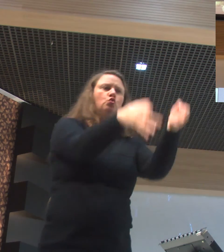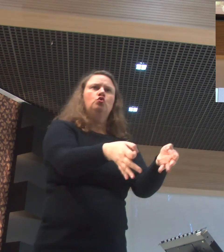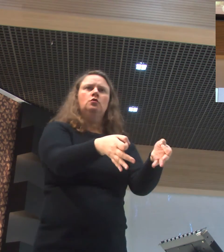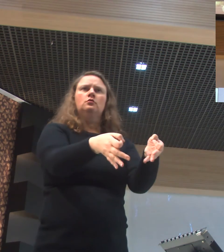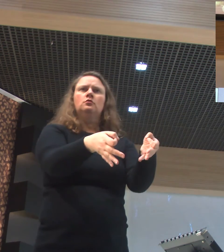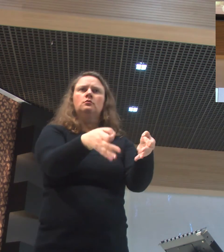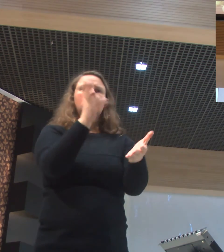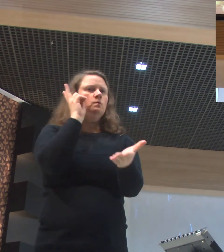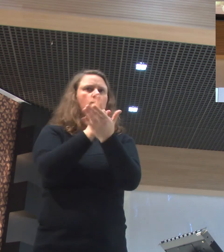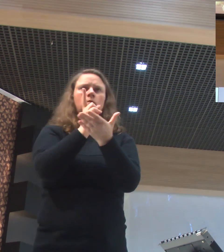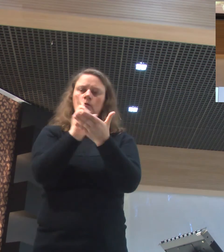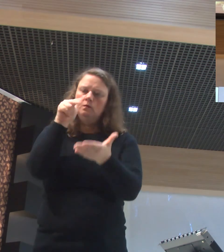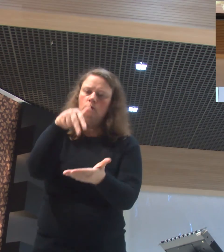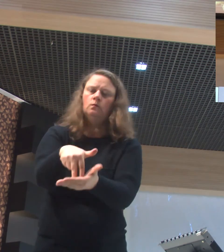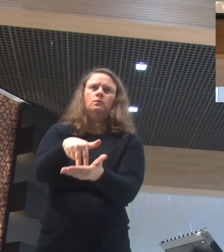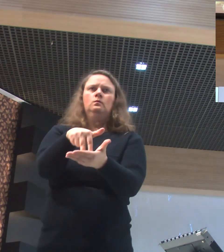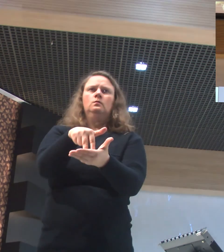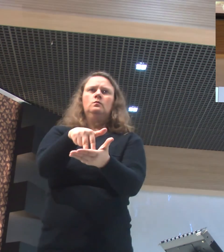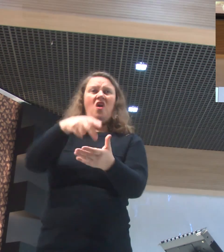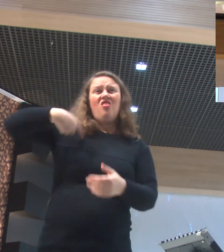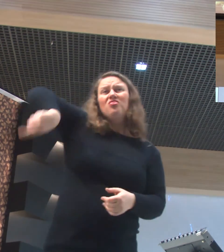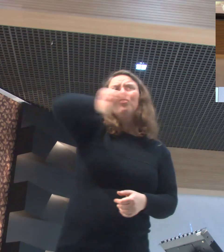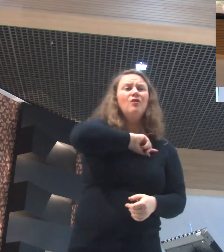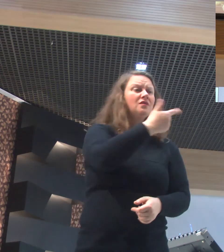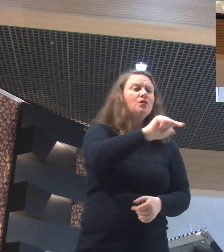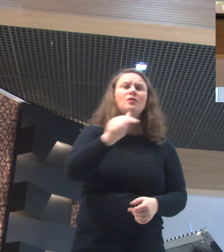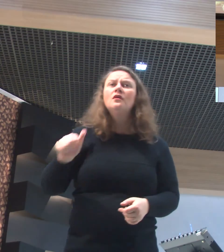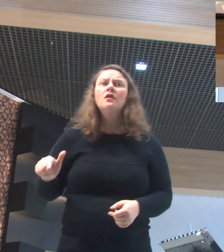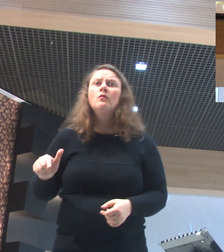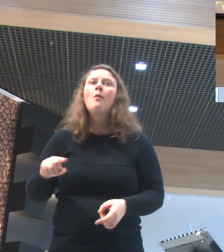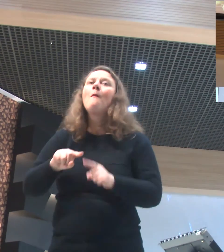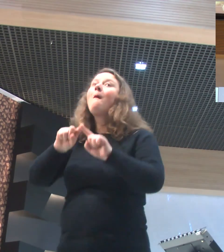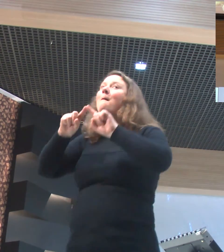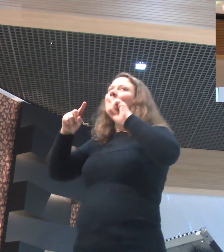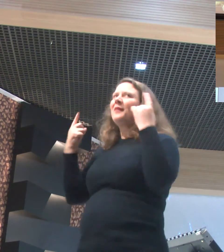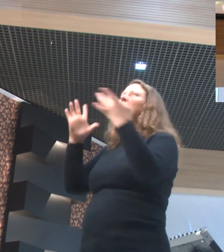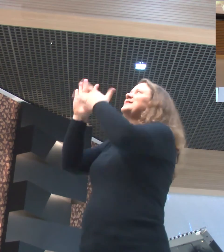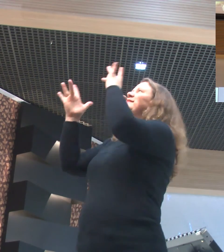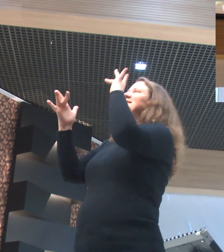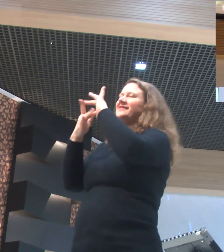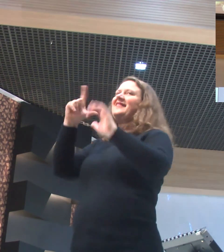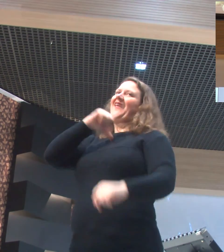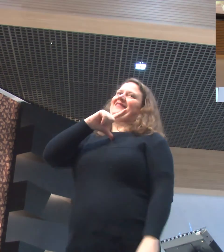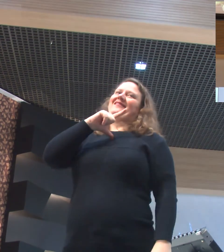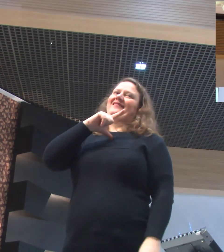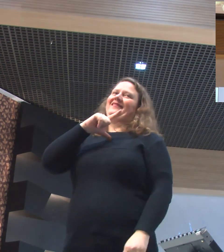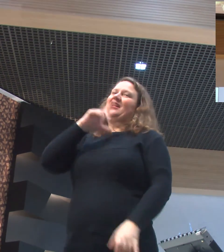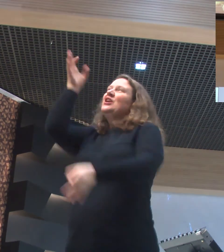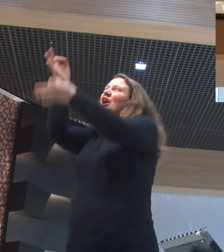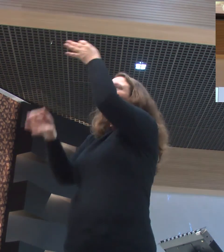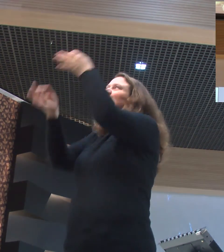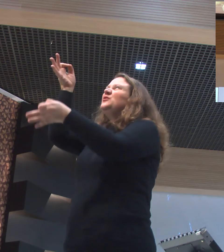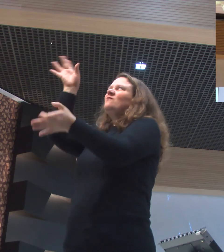com Ele. Então, eu e você não temos essa justiça absoluta, mas Jesus a tem. Quando a gente vem a Jesus,